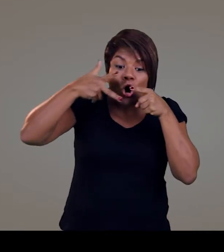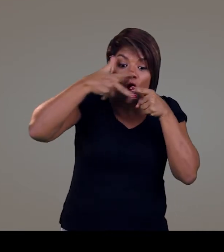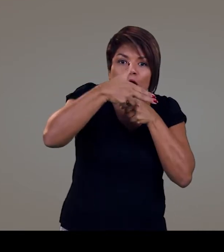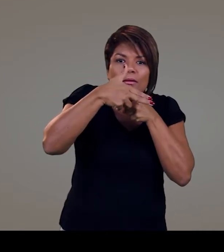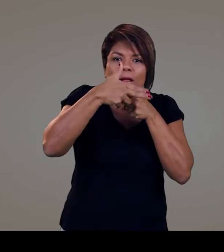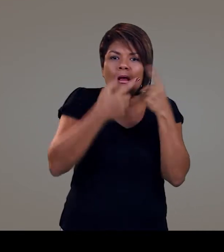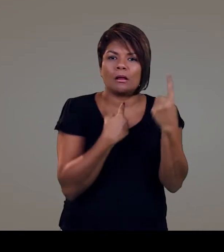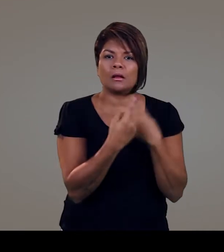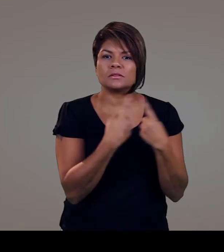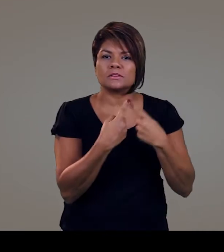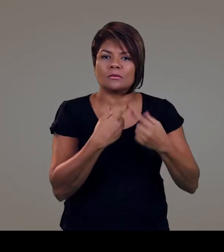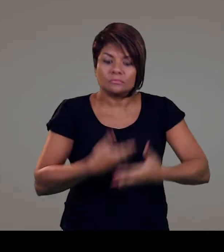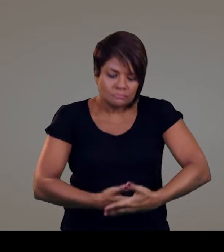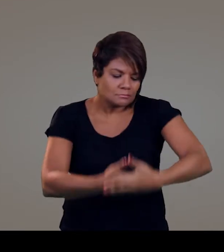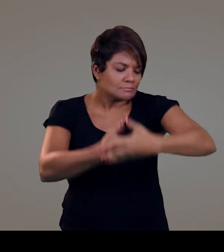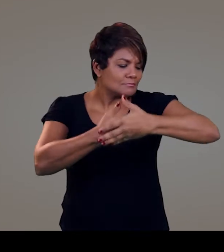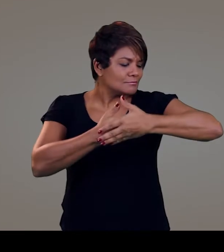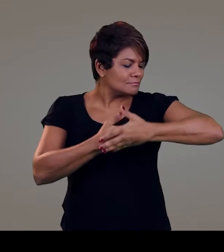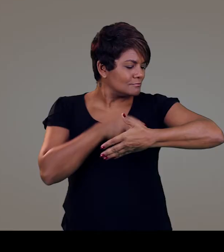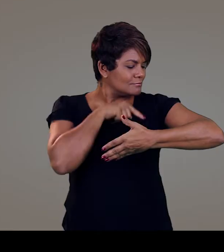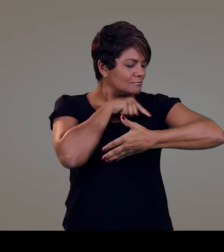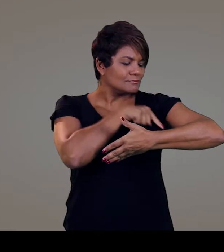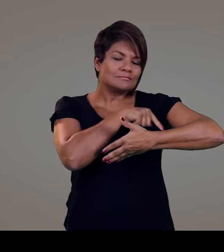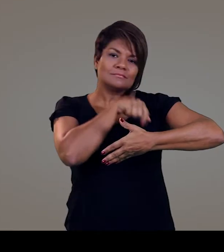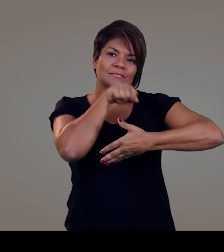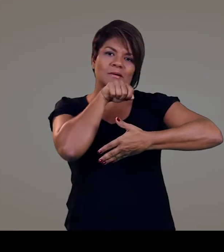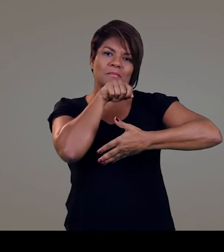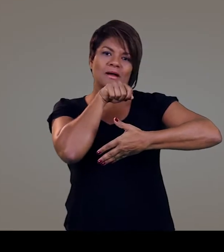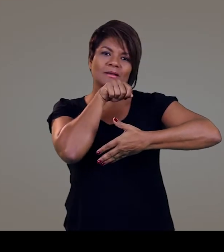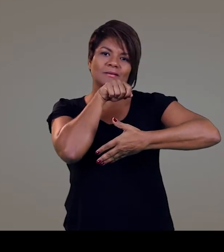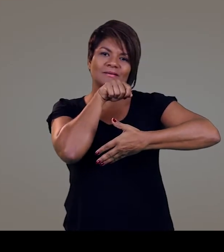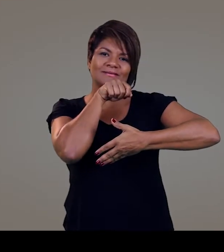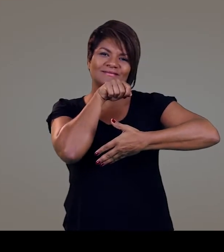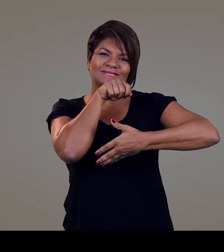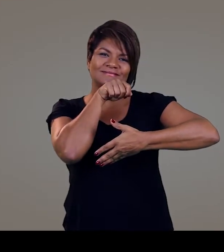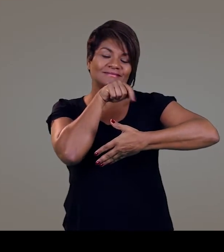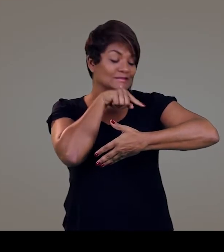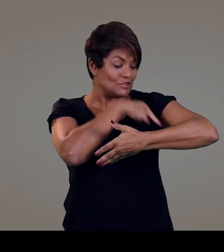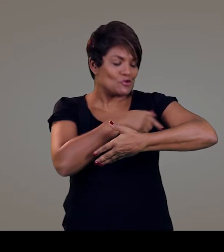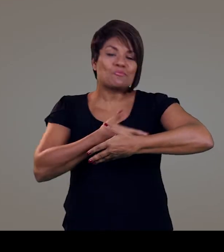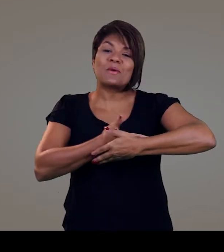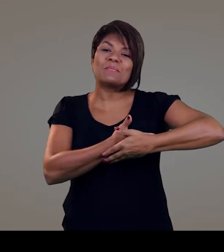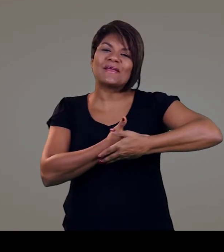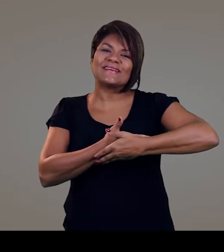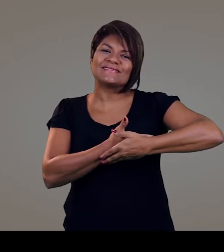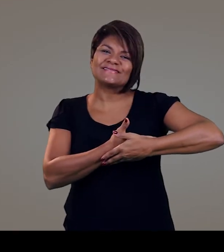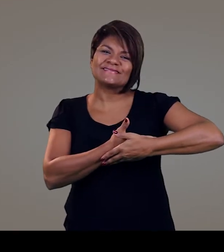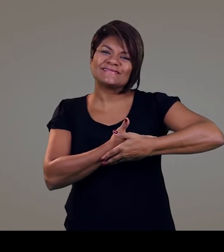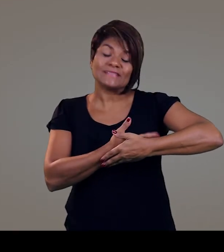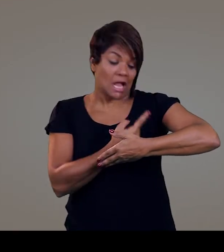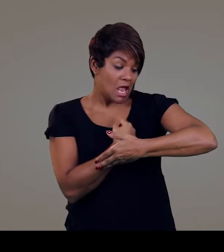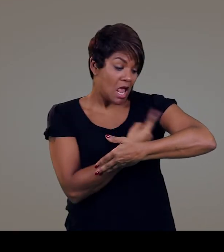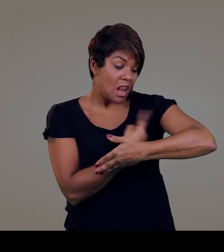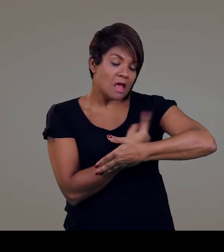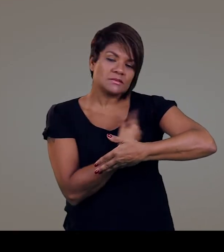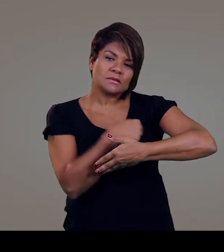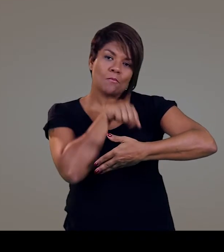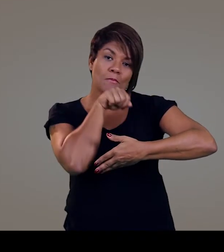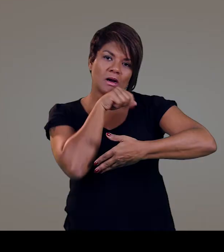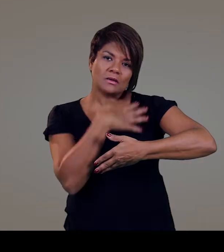a mais importante relação que se estabelece desde o nascimento, que é a relação mãe e